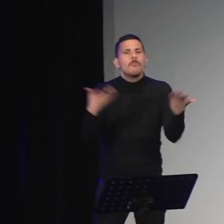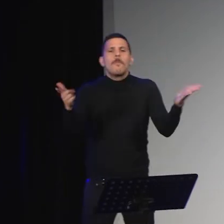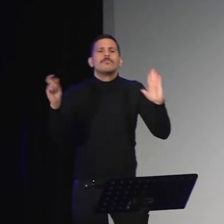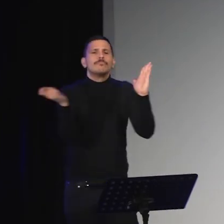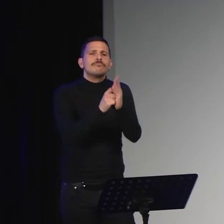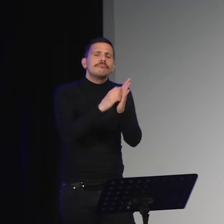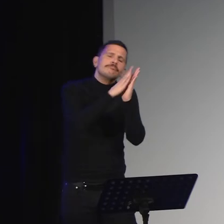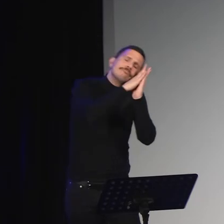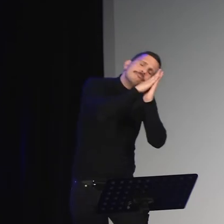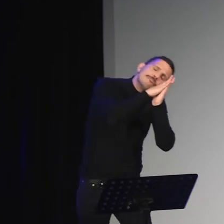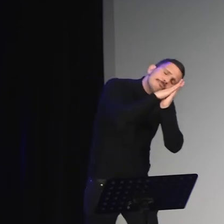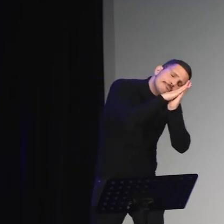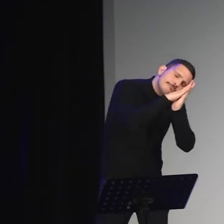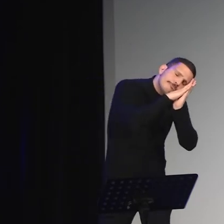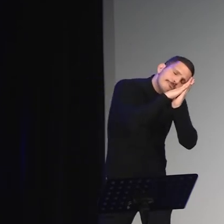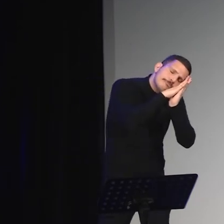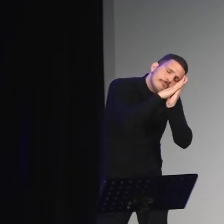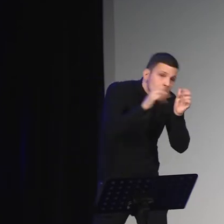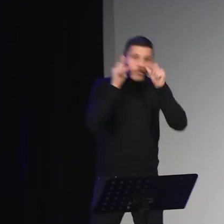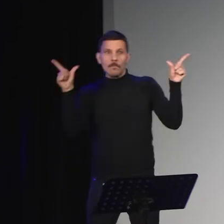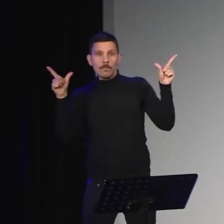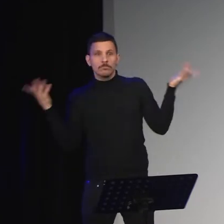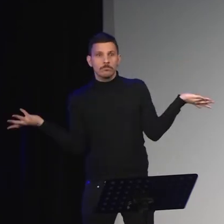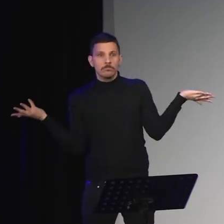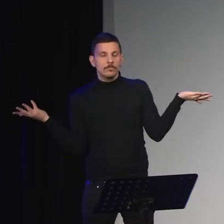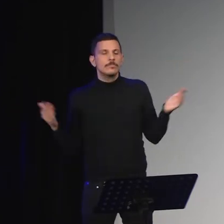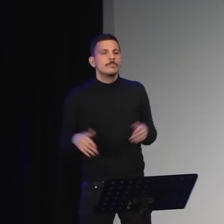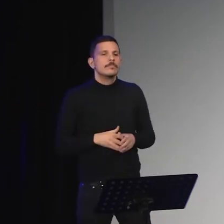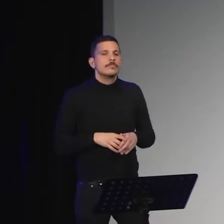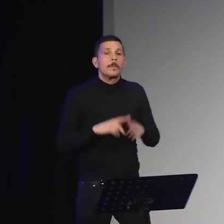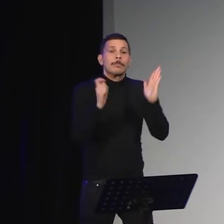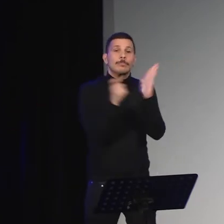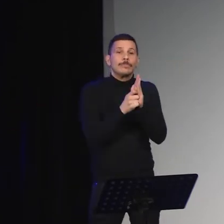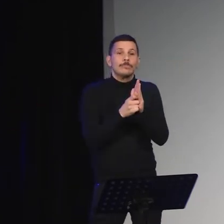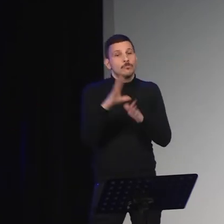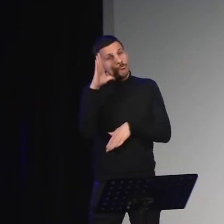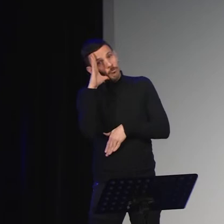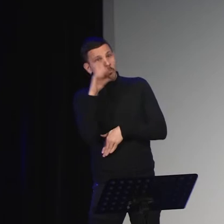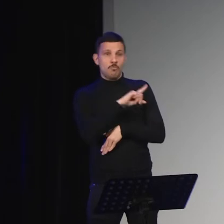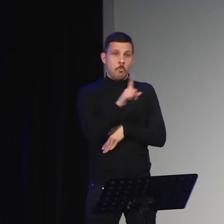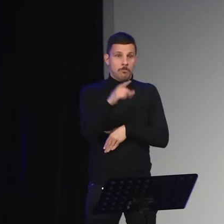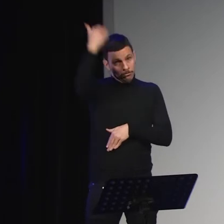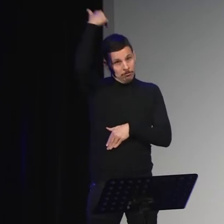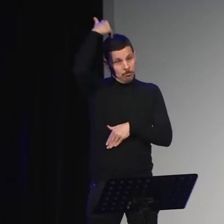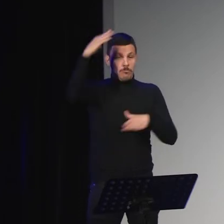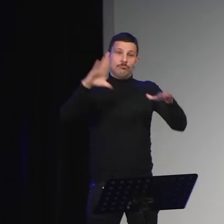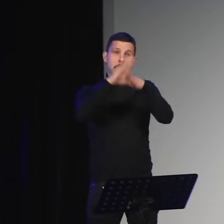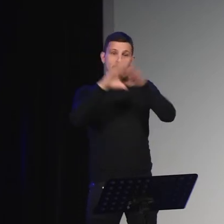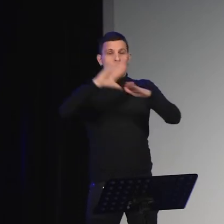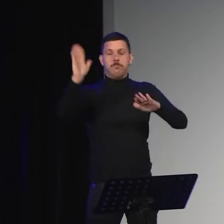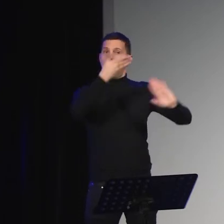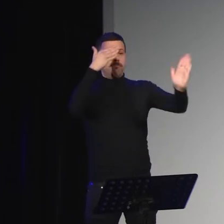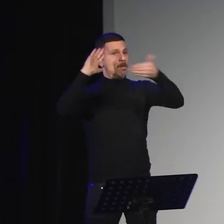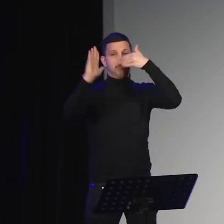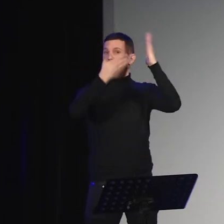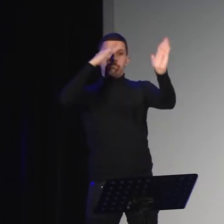suivante. Chaque fois qu'on fait des gestes, chaque fois qu'on se mouche, on passe d'une substance à l'autre, d'une texture à l'autre, d'une grimace à l'autre